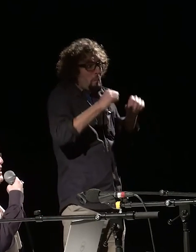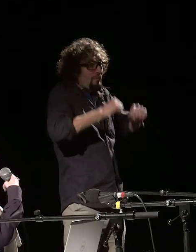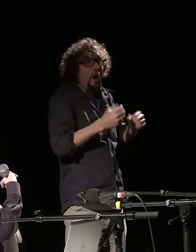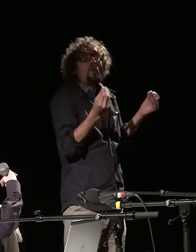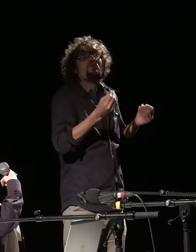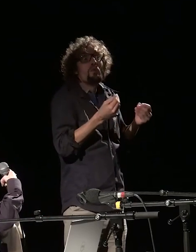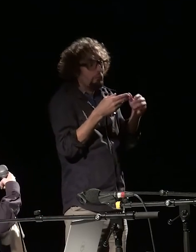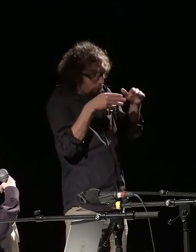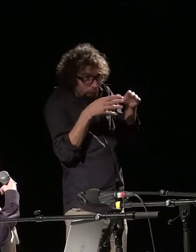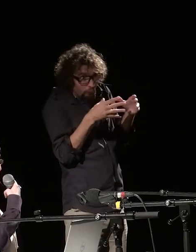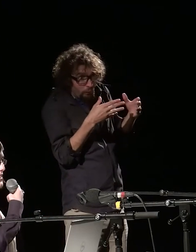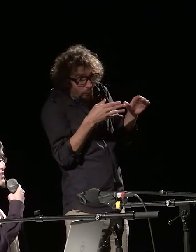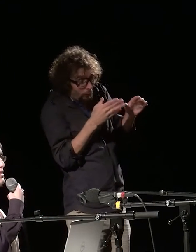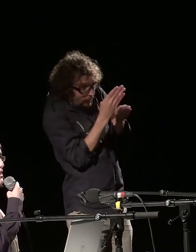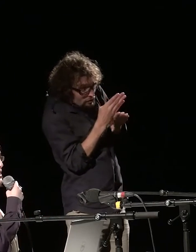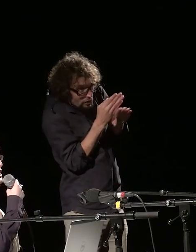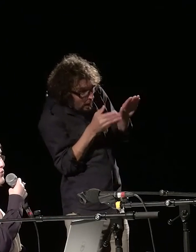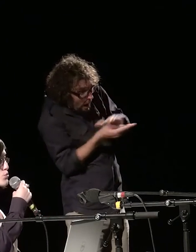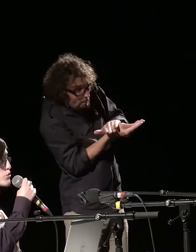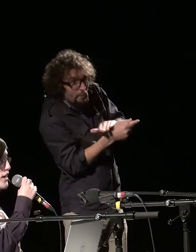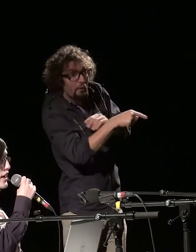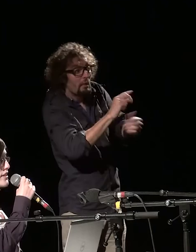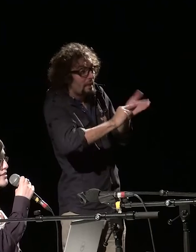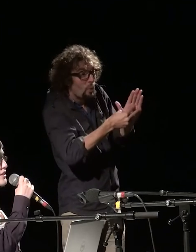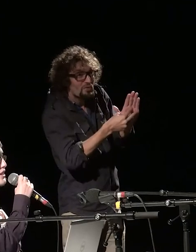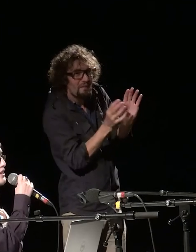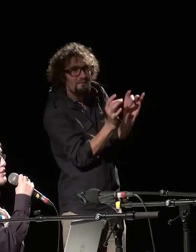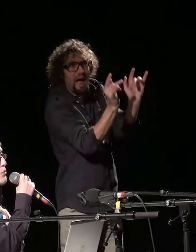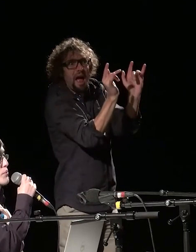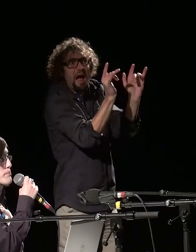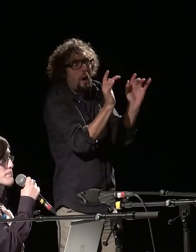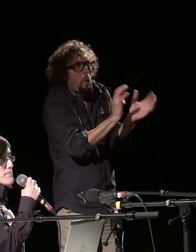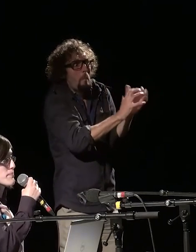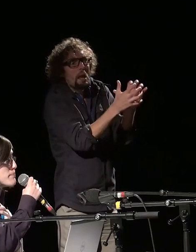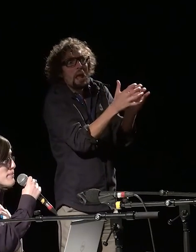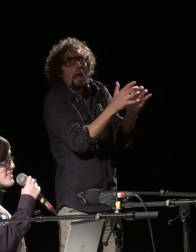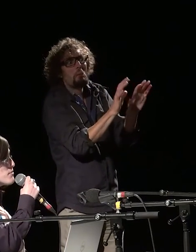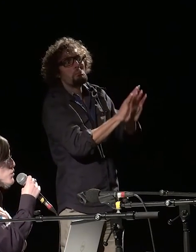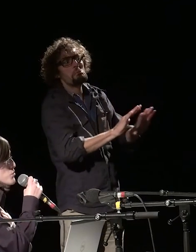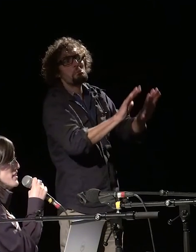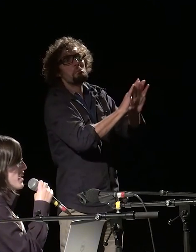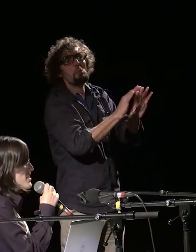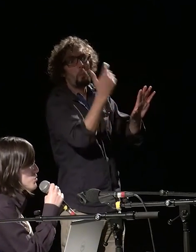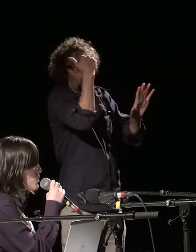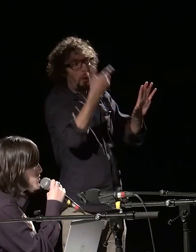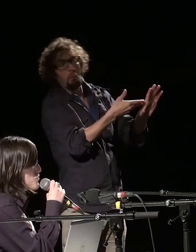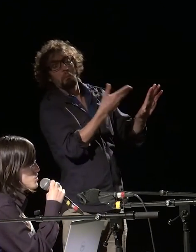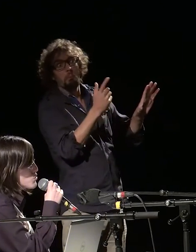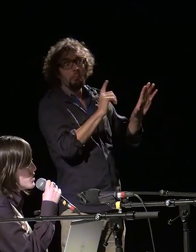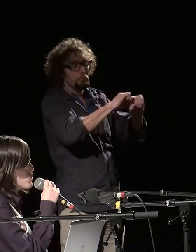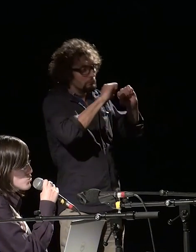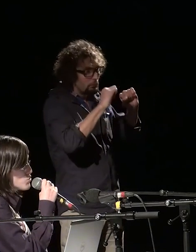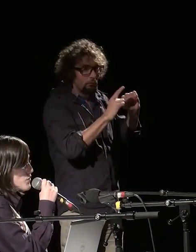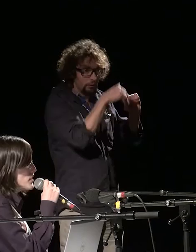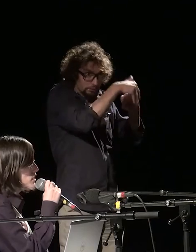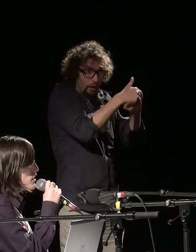fines et complexes qui font tout le travail, qui demandent pas tellement de batraque et de trucs. Il suffit que